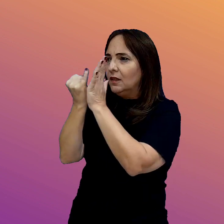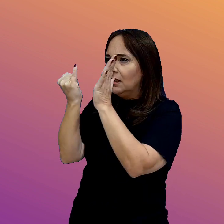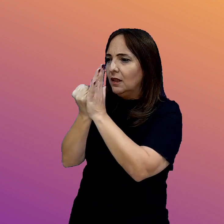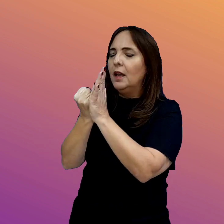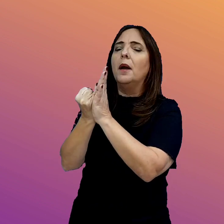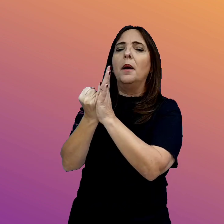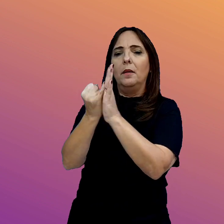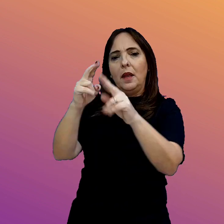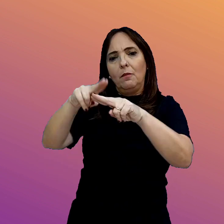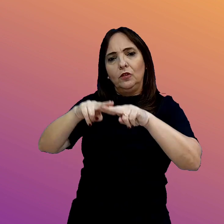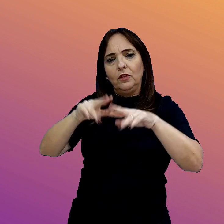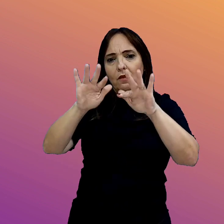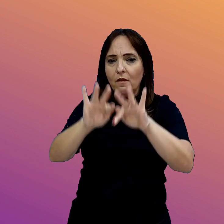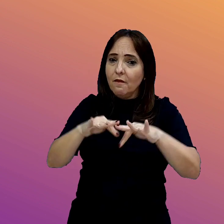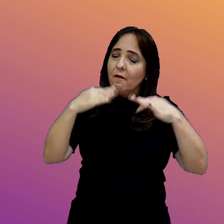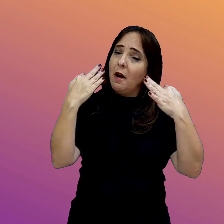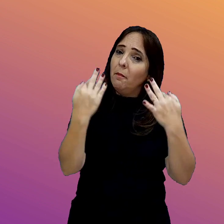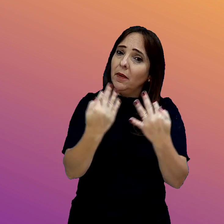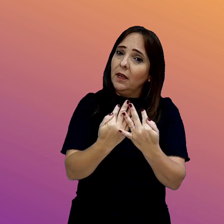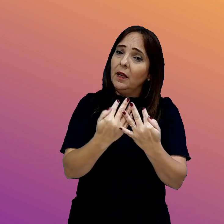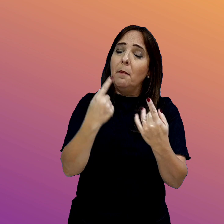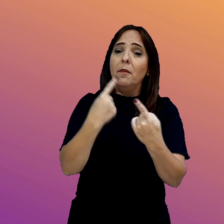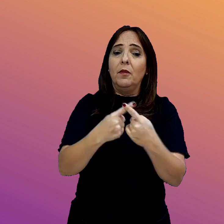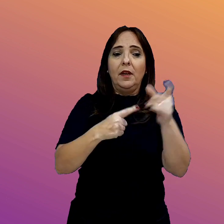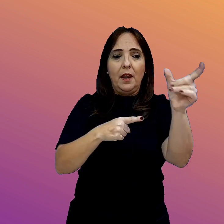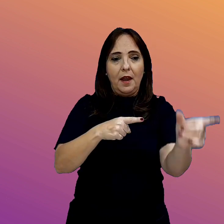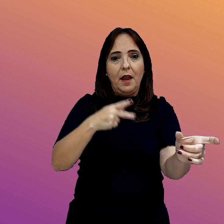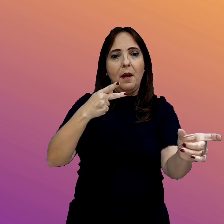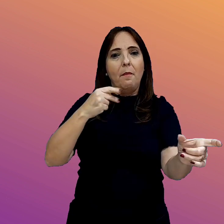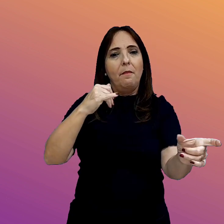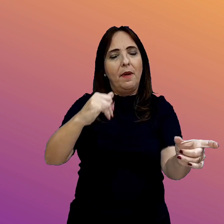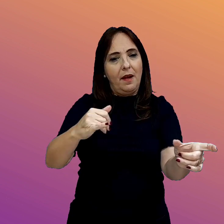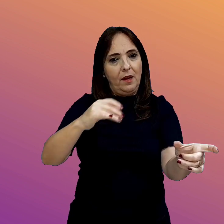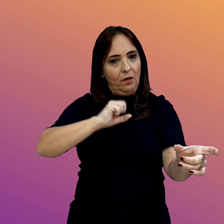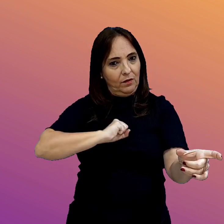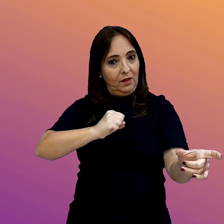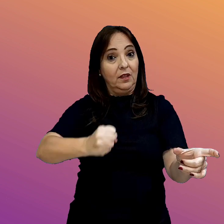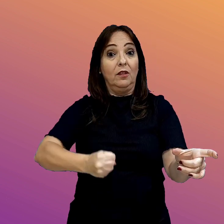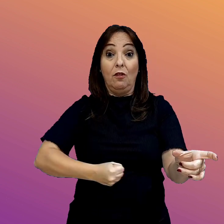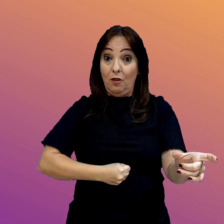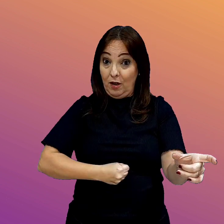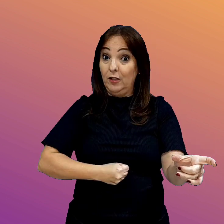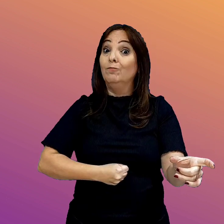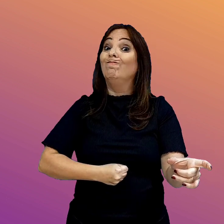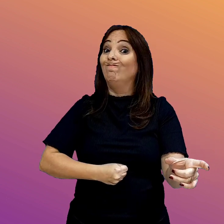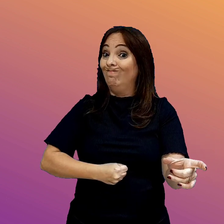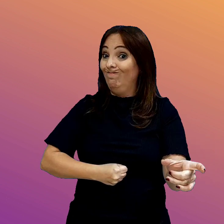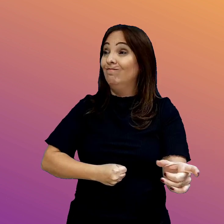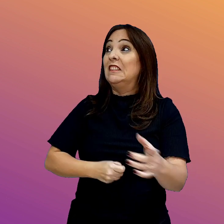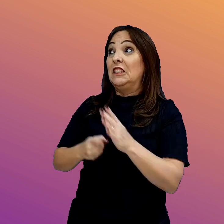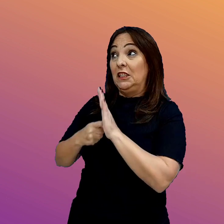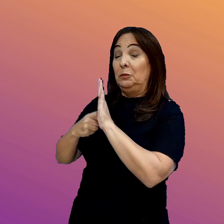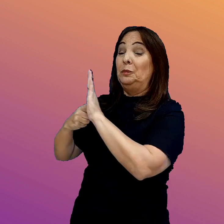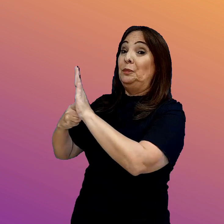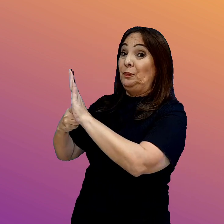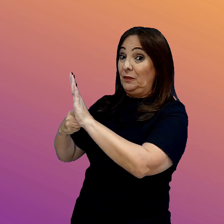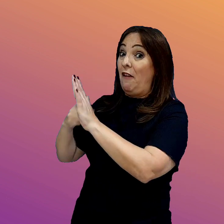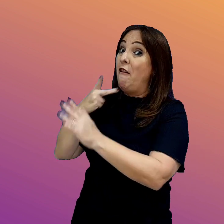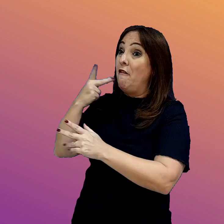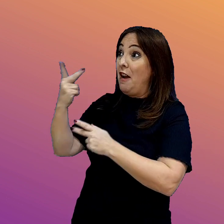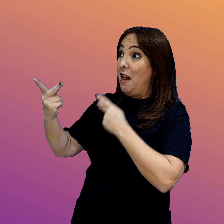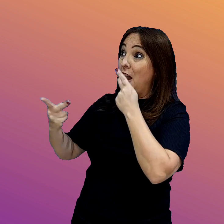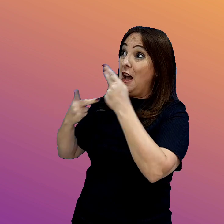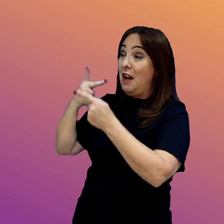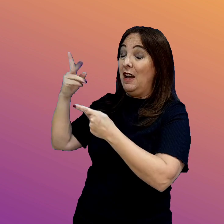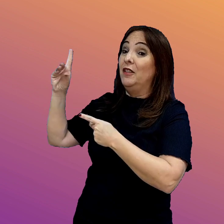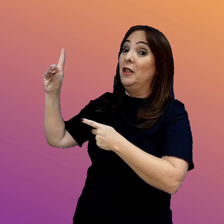porque você, pai, como sacerdote, que vai dar conta da sua família a Deus. Então Deus vai pedir contas a você, o que você